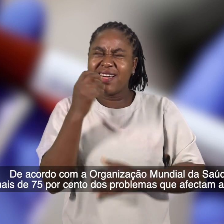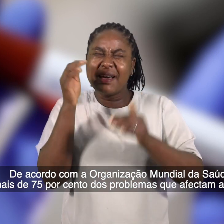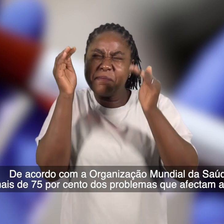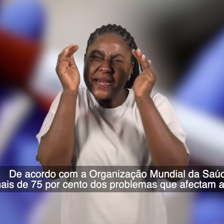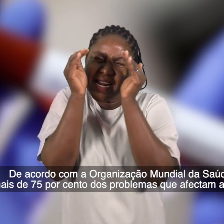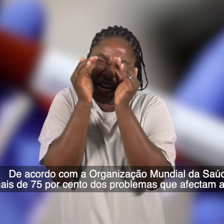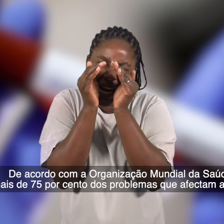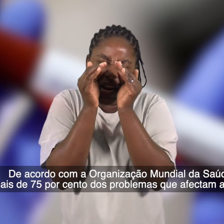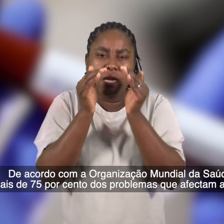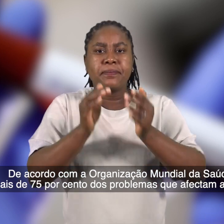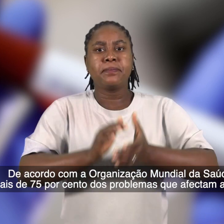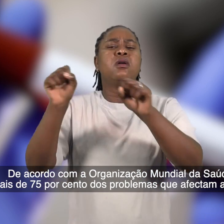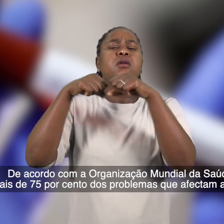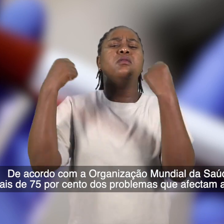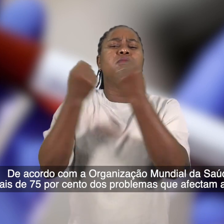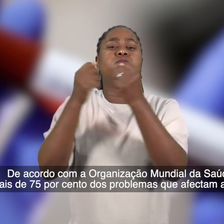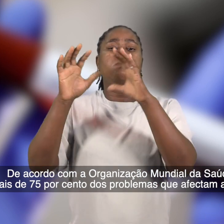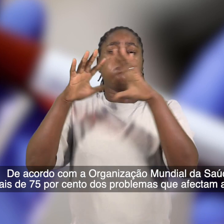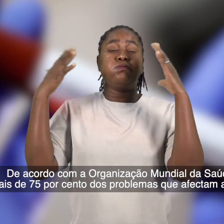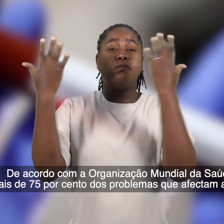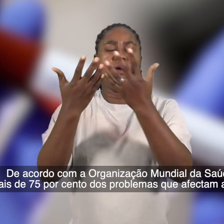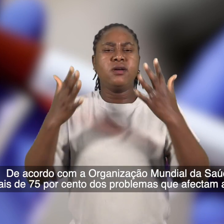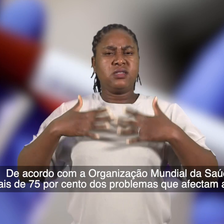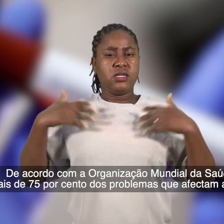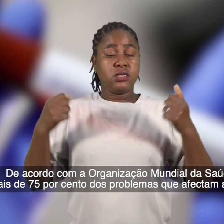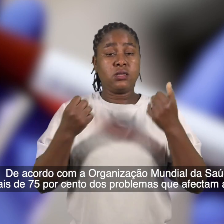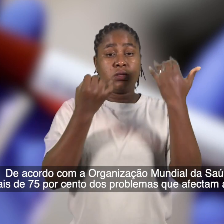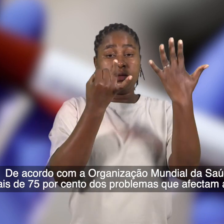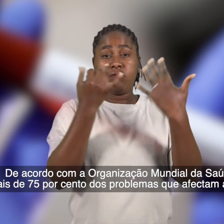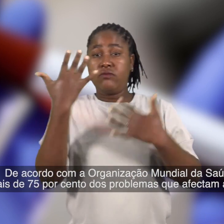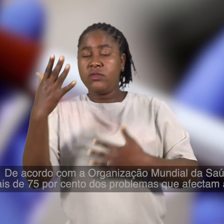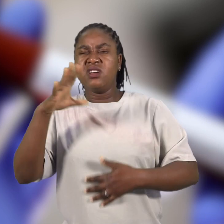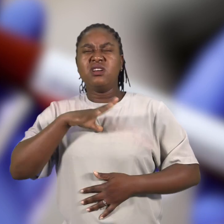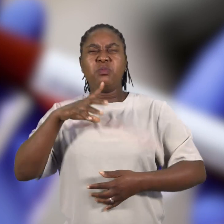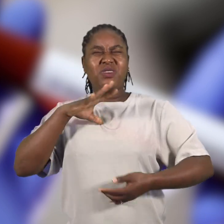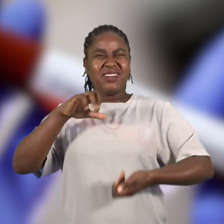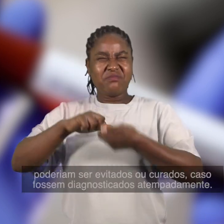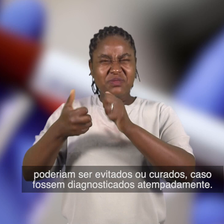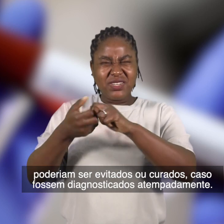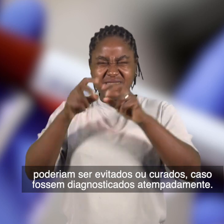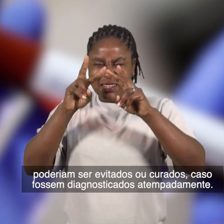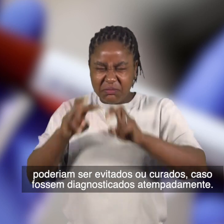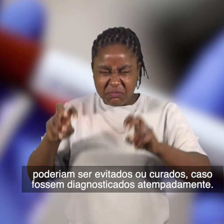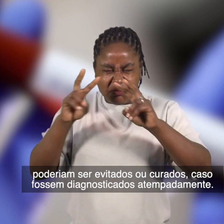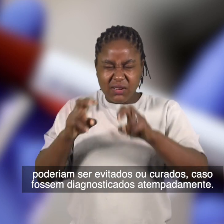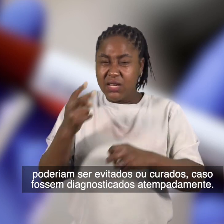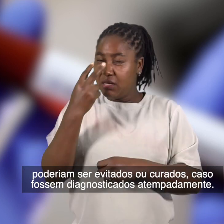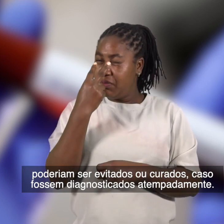Mundial da Saúde, mais de 75% dos problemas que afetam a visão poderiam ser evitados ou curados